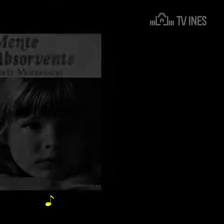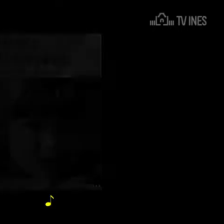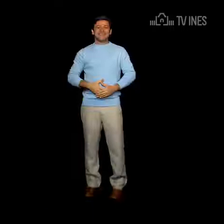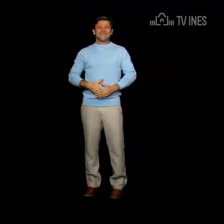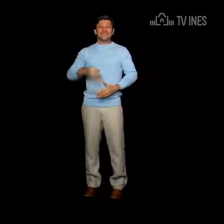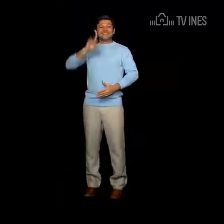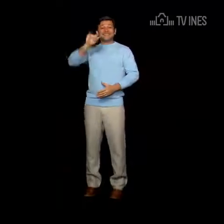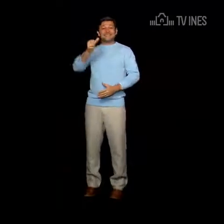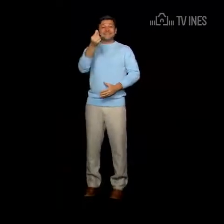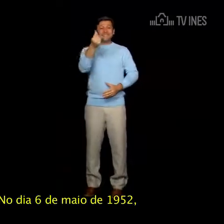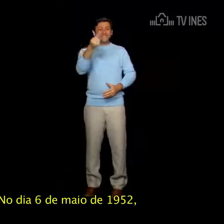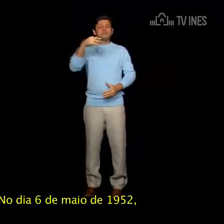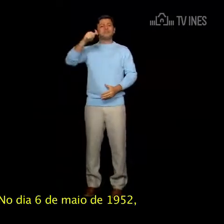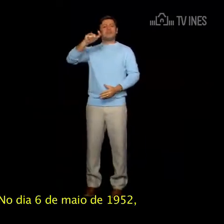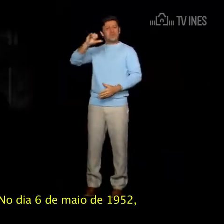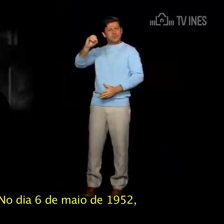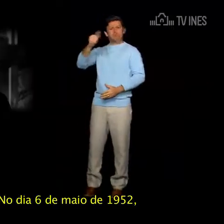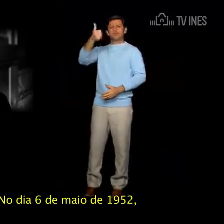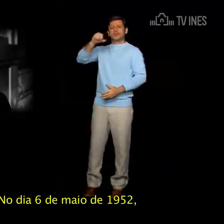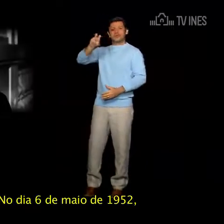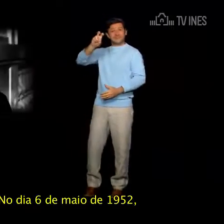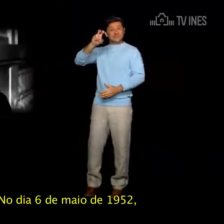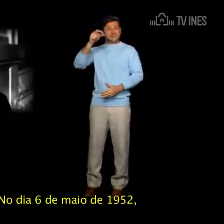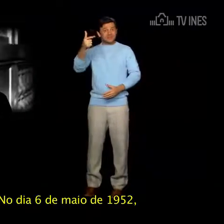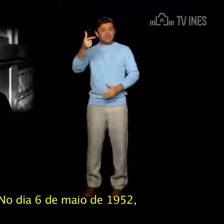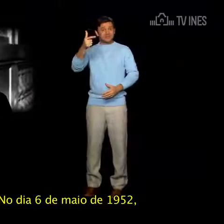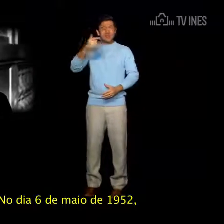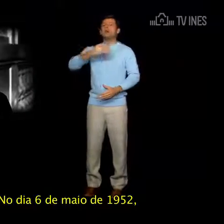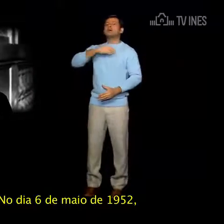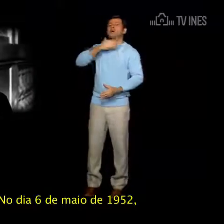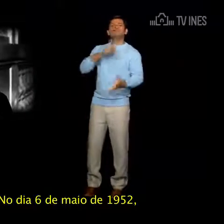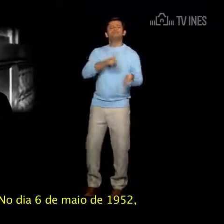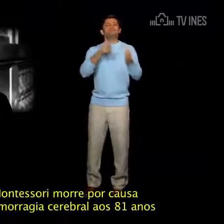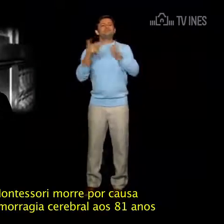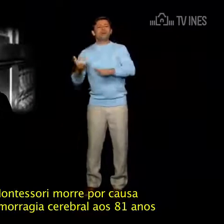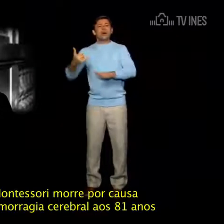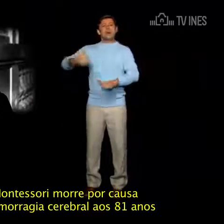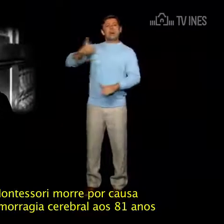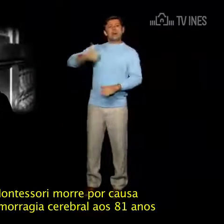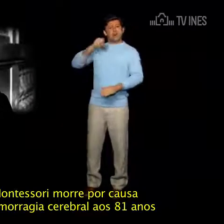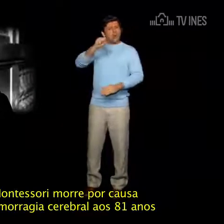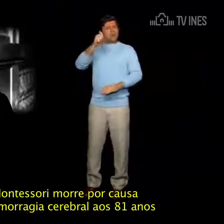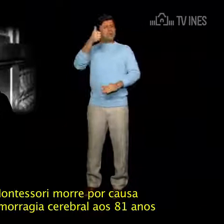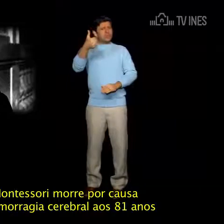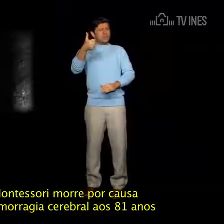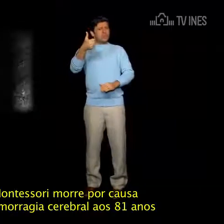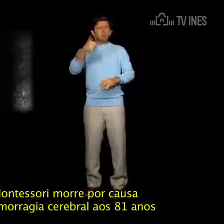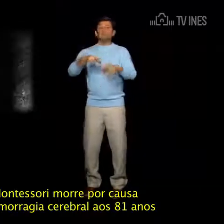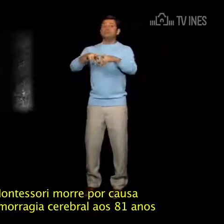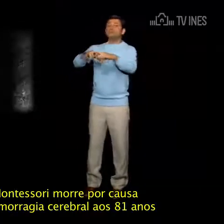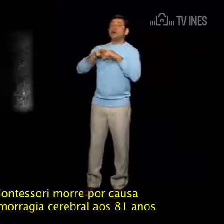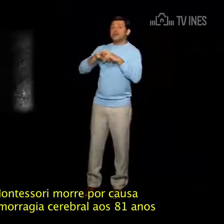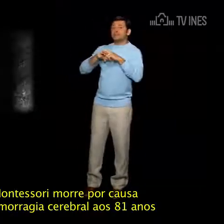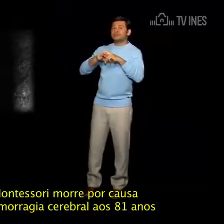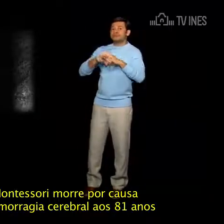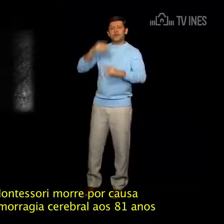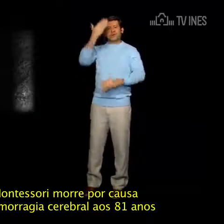No dia 6 de maio de 1952, Maria Montessori morre por causa de uma hemorragia